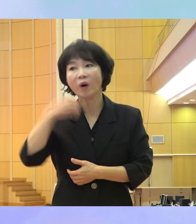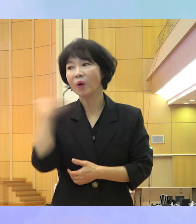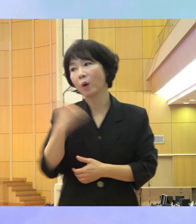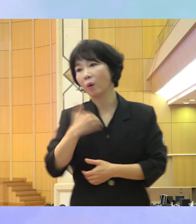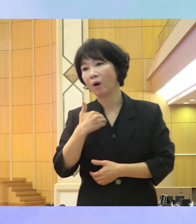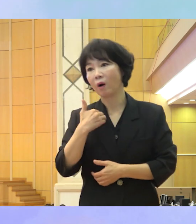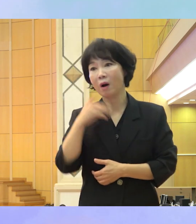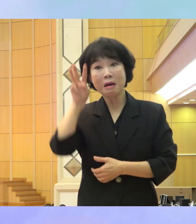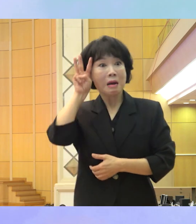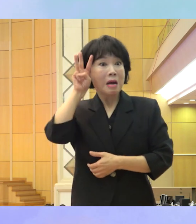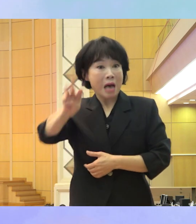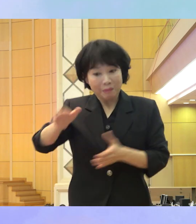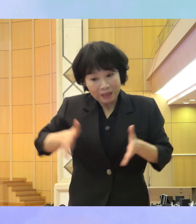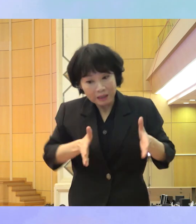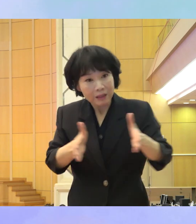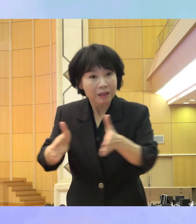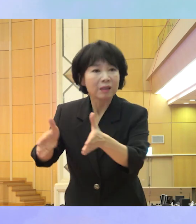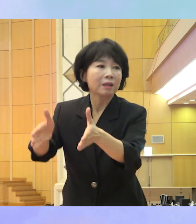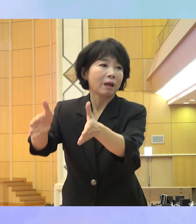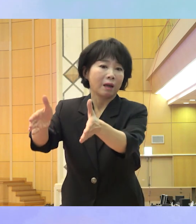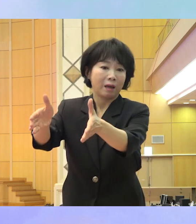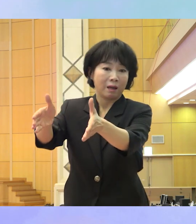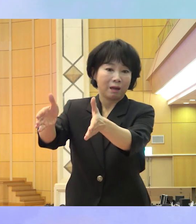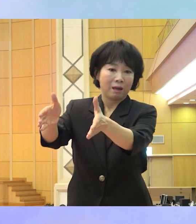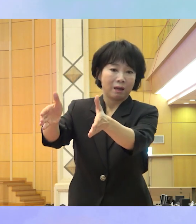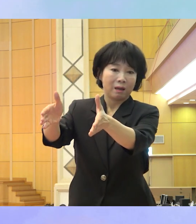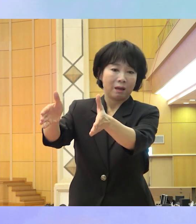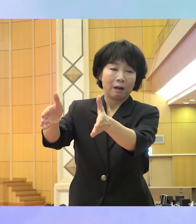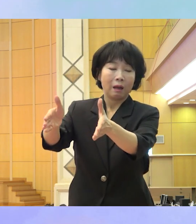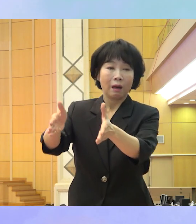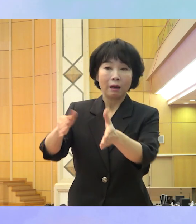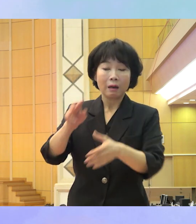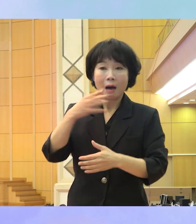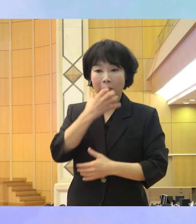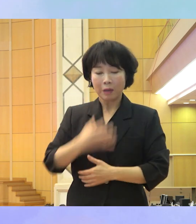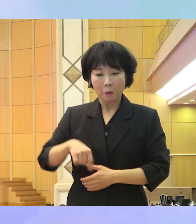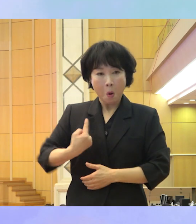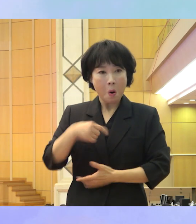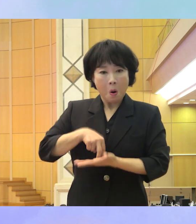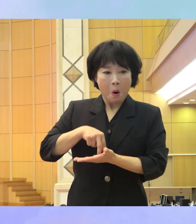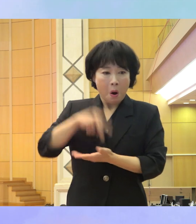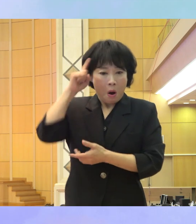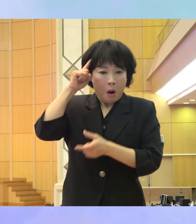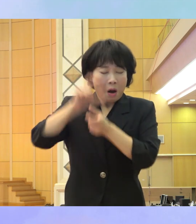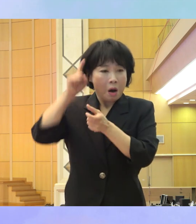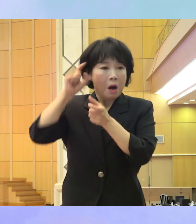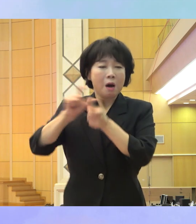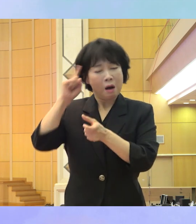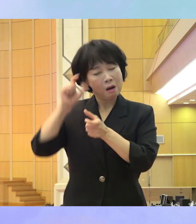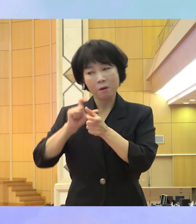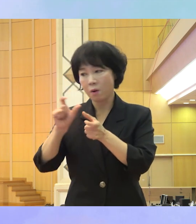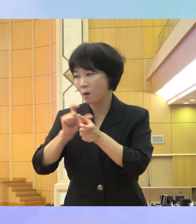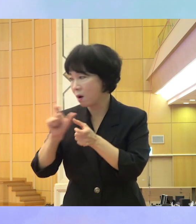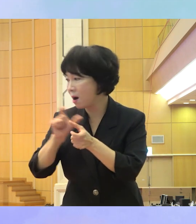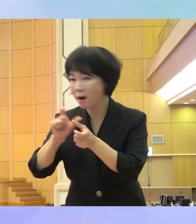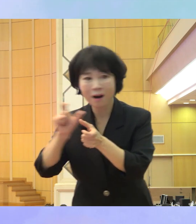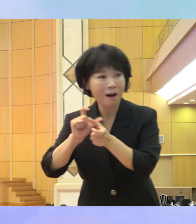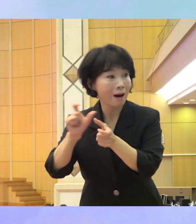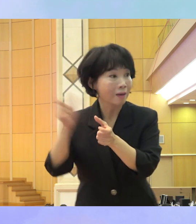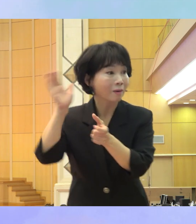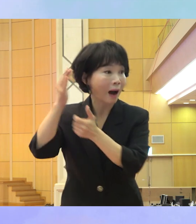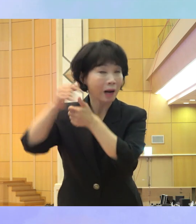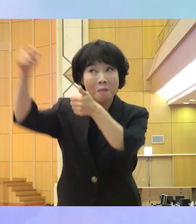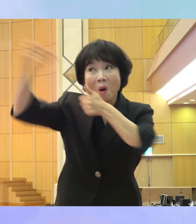그야말로 이 3일길에 엄청난 고민도 할 것이고 그랬을 터인데 주님의